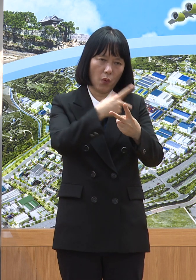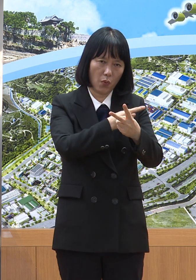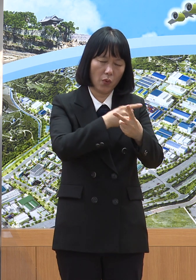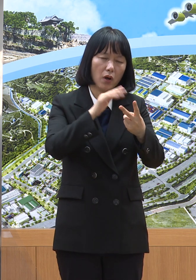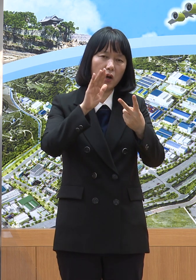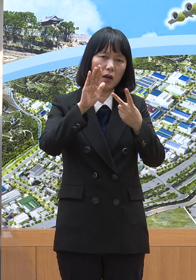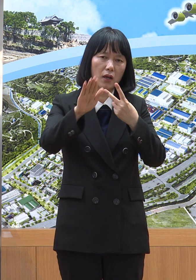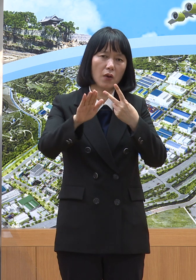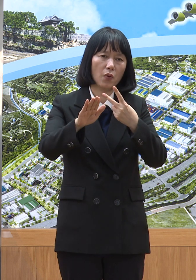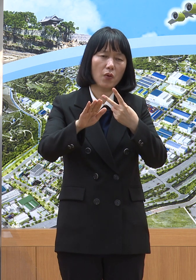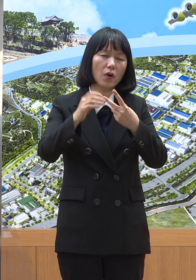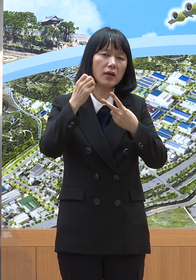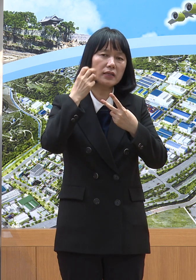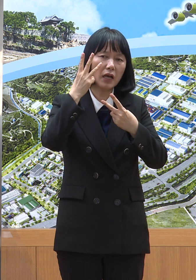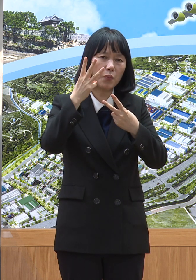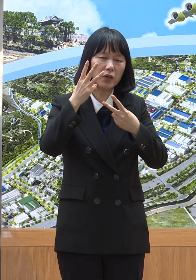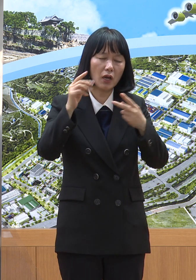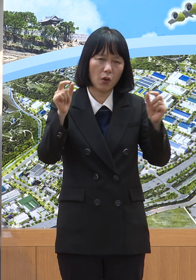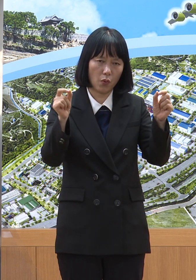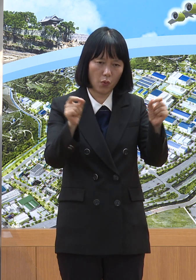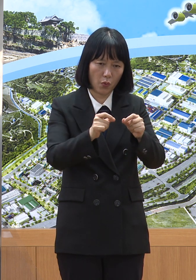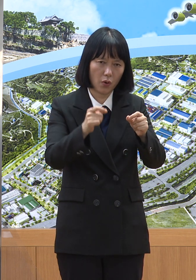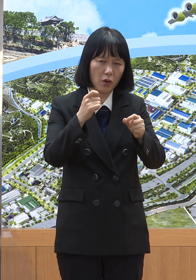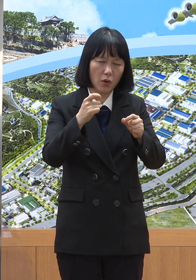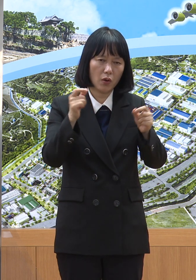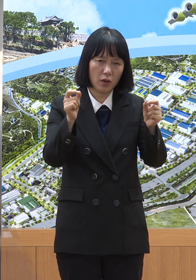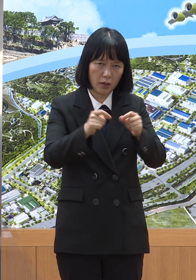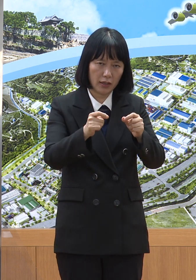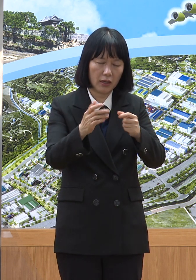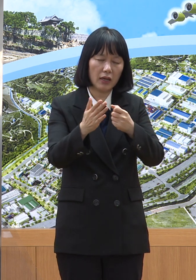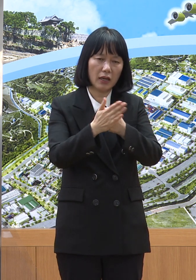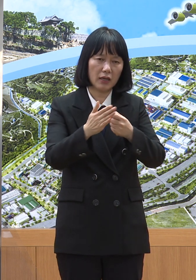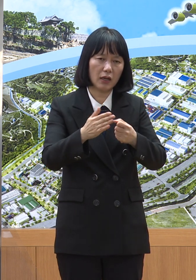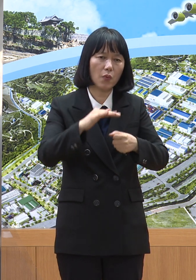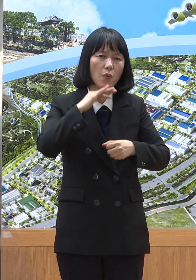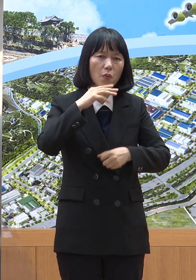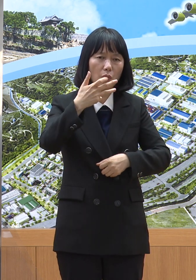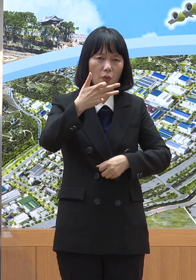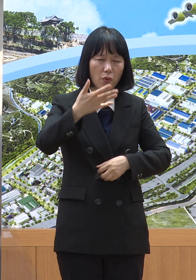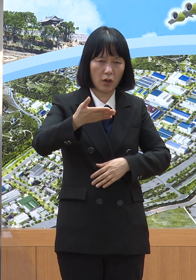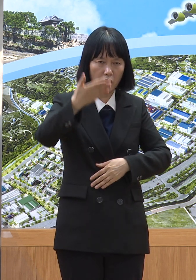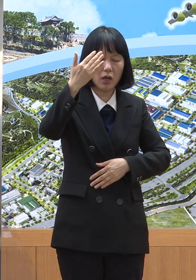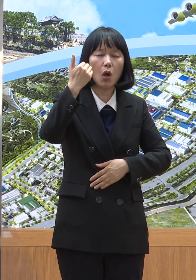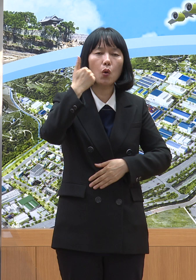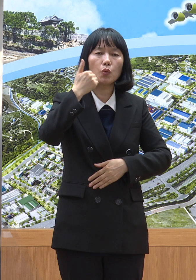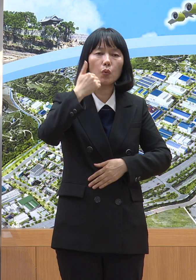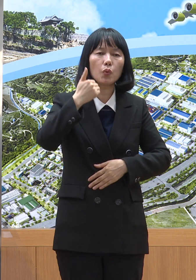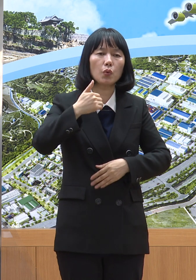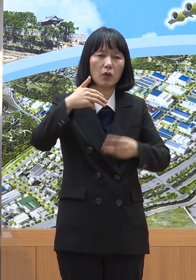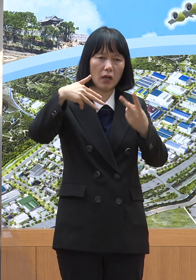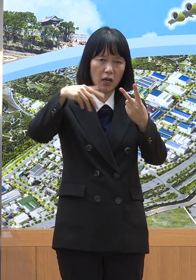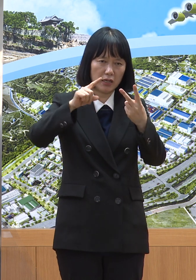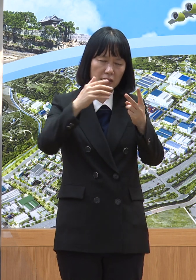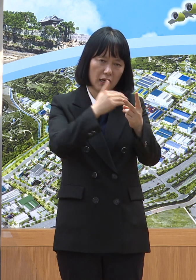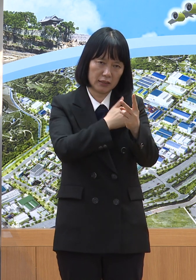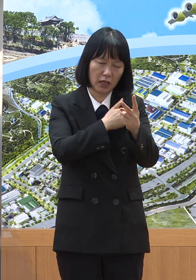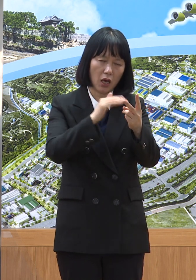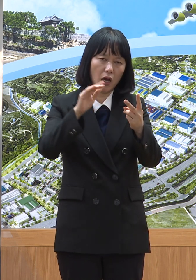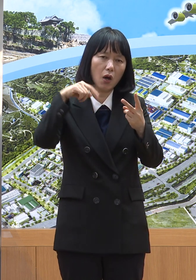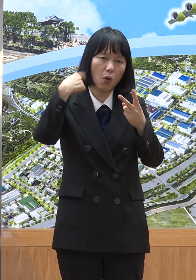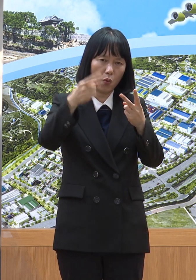후 3개월로 단축되었습니다. 이에 따라 18세 이상 성인 누구나 2차 접종 완료